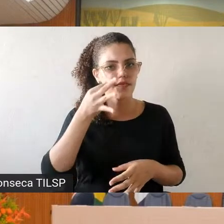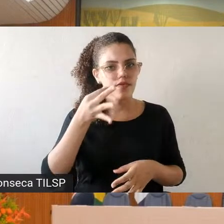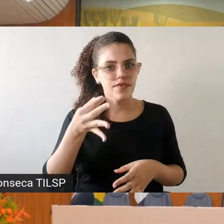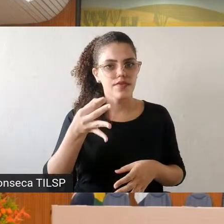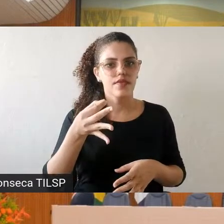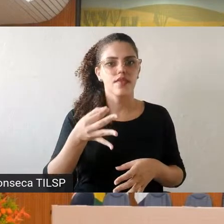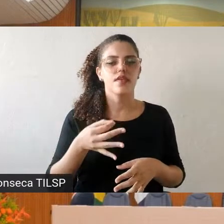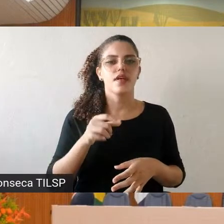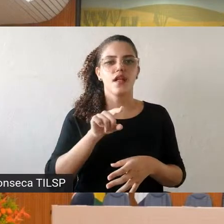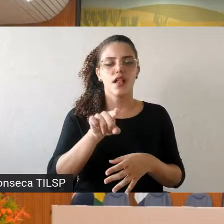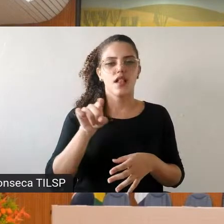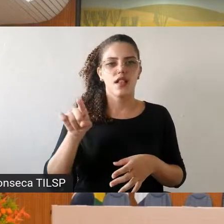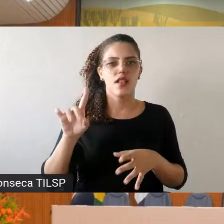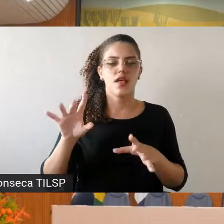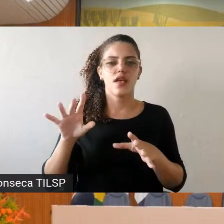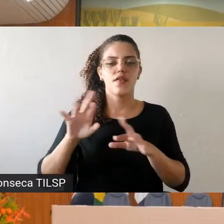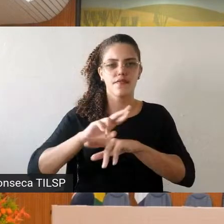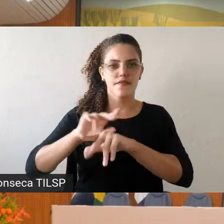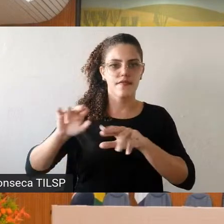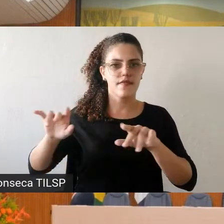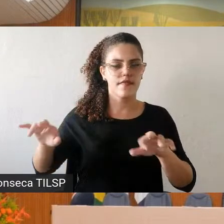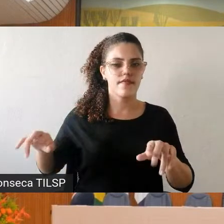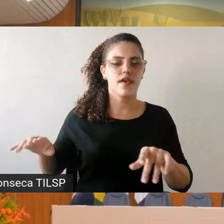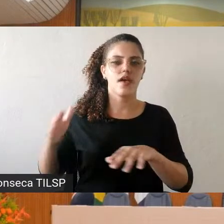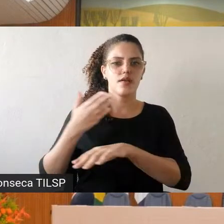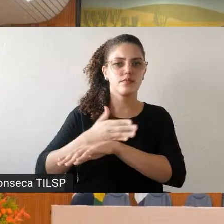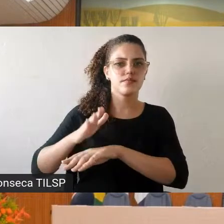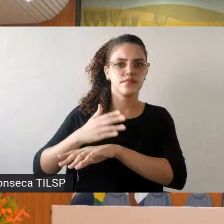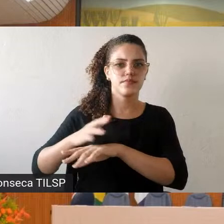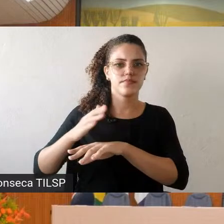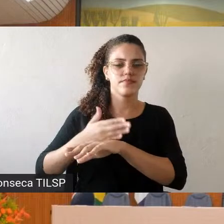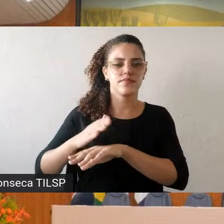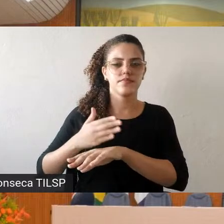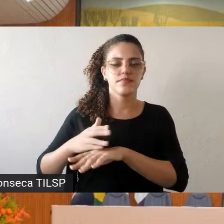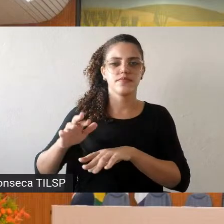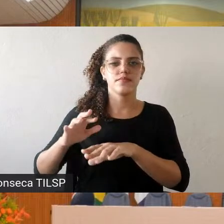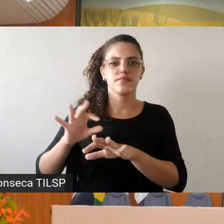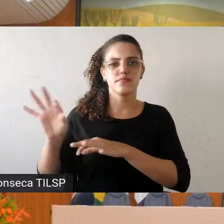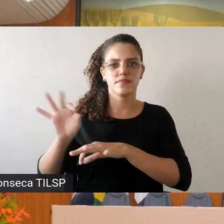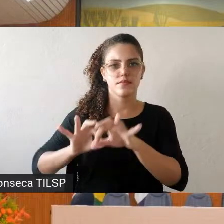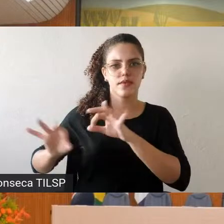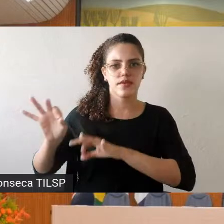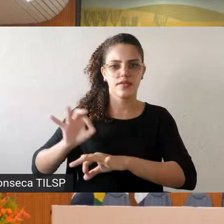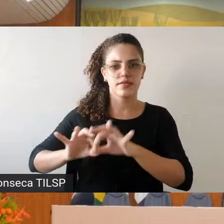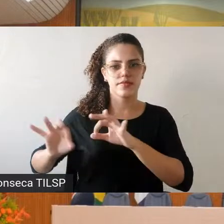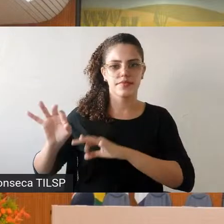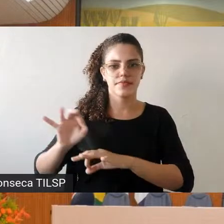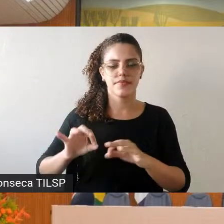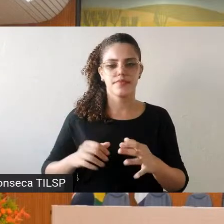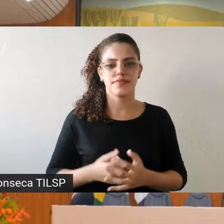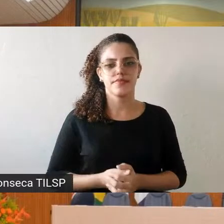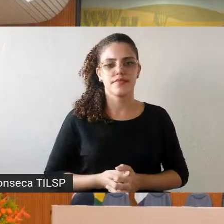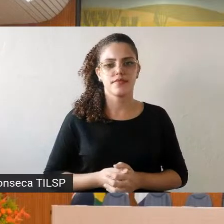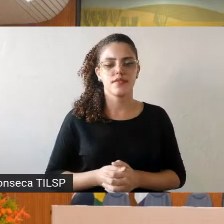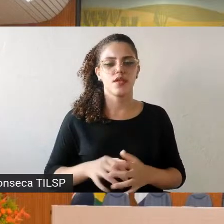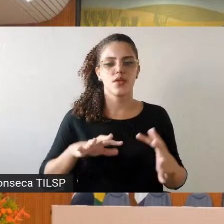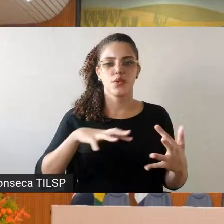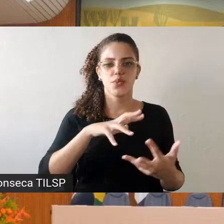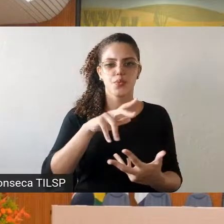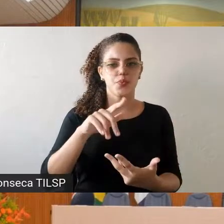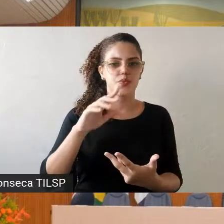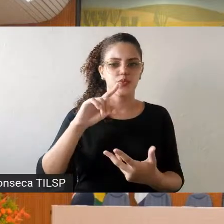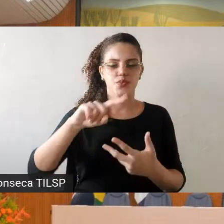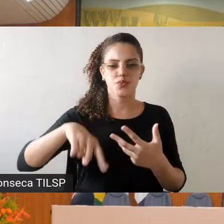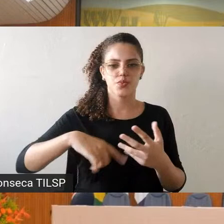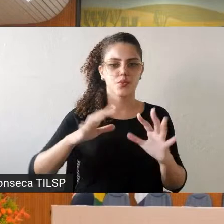em comemoração a esse grande pensador da educação que está sendo estudado e comemorado em todo o mundo. Então,